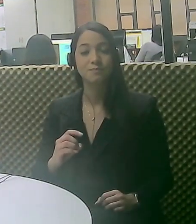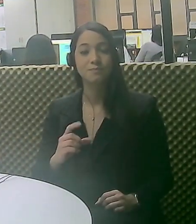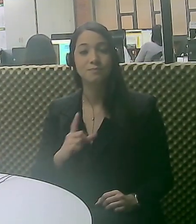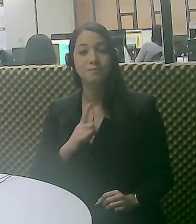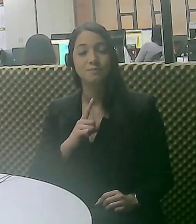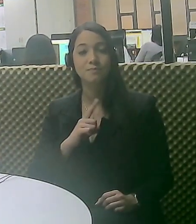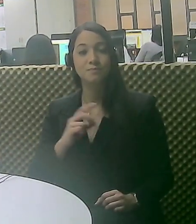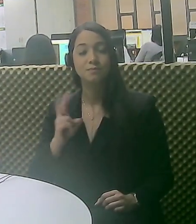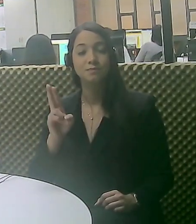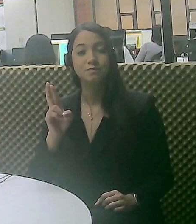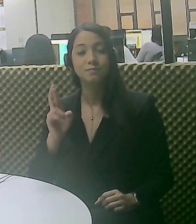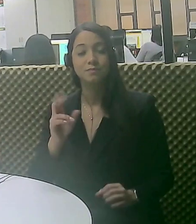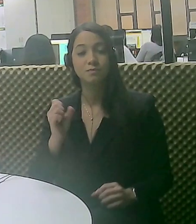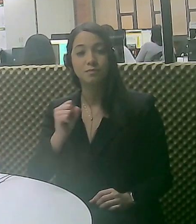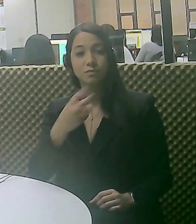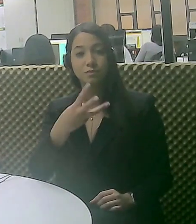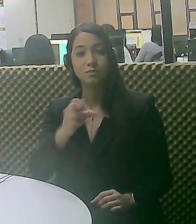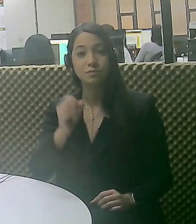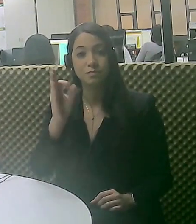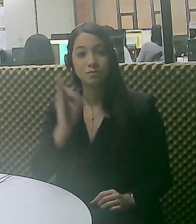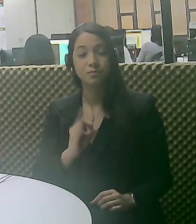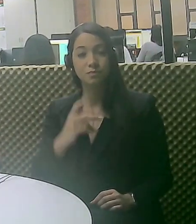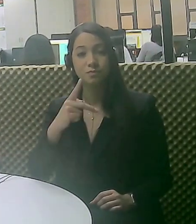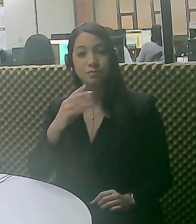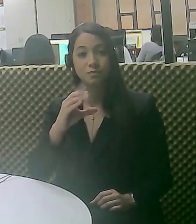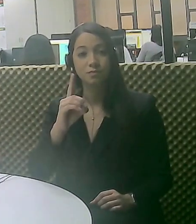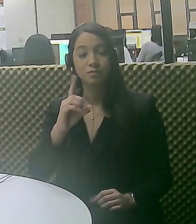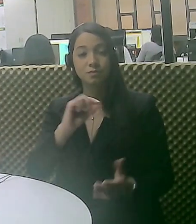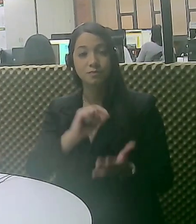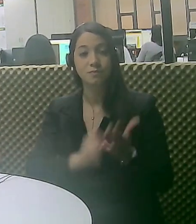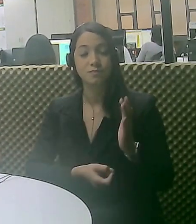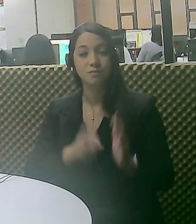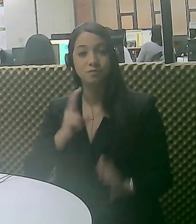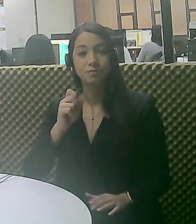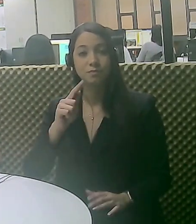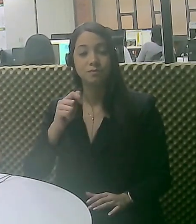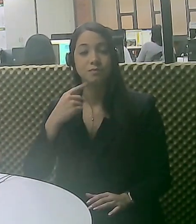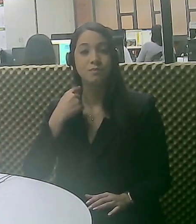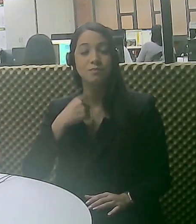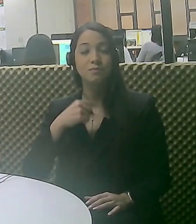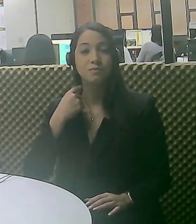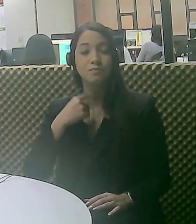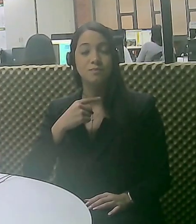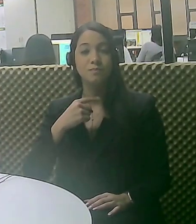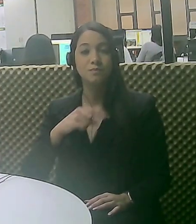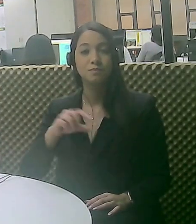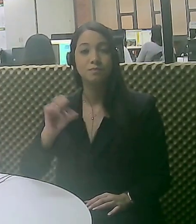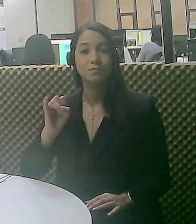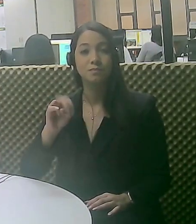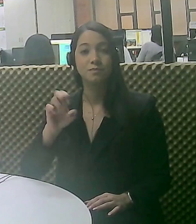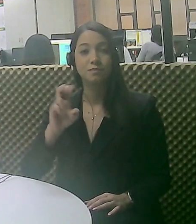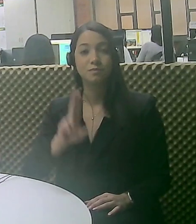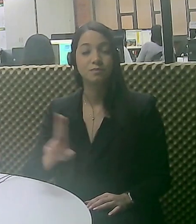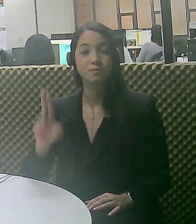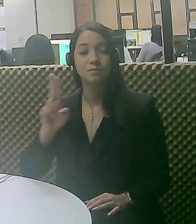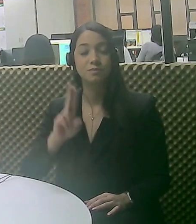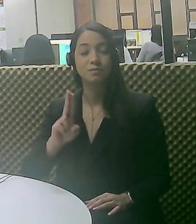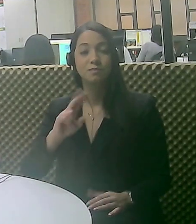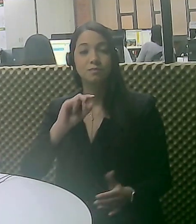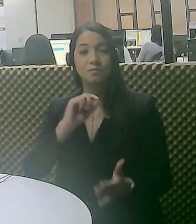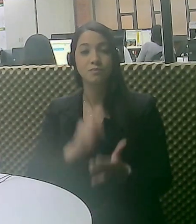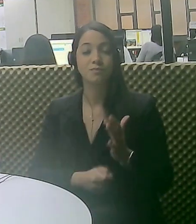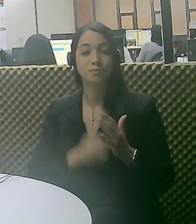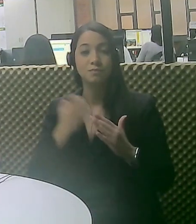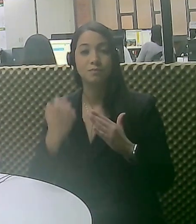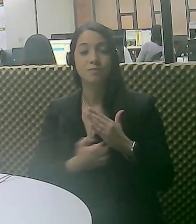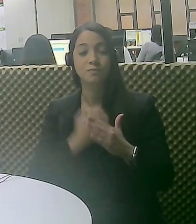representa 38% das vagas PCDs cadastradas em Minas Gerais. No Cine Uberlândia, além do cadastro de vagas de